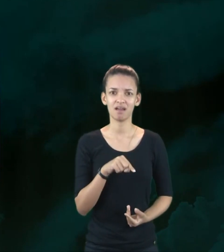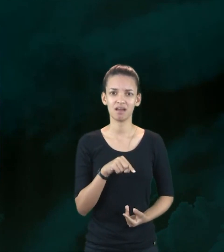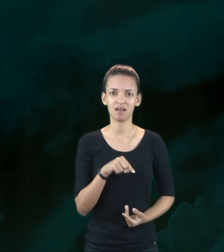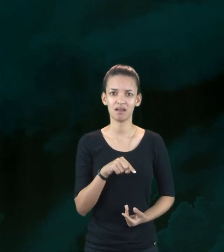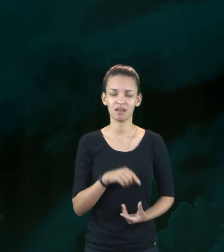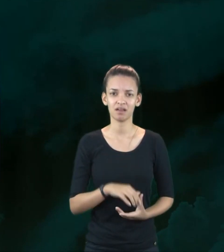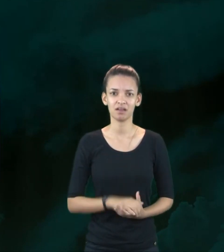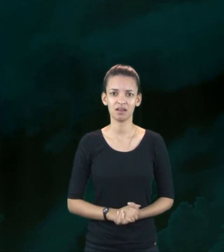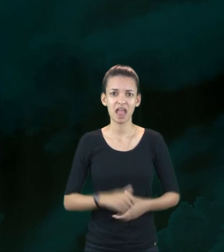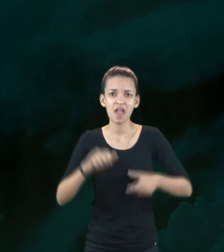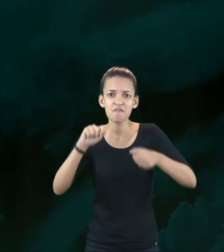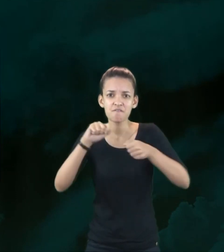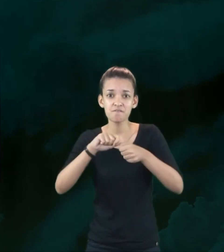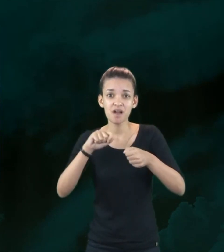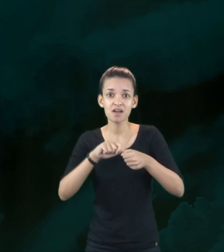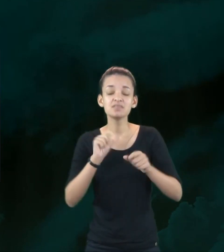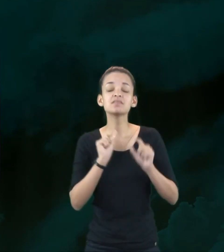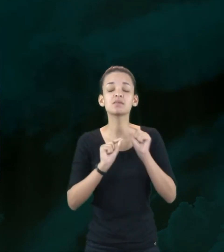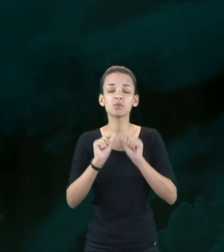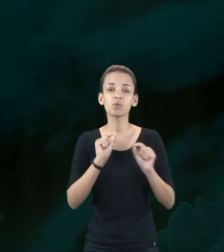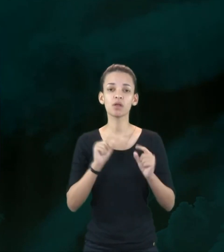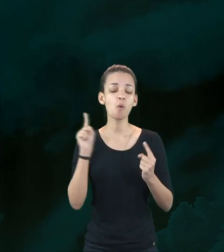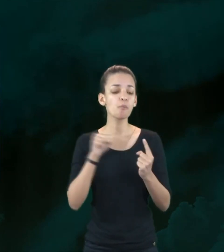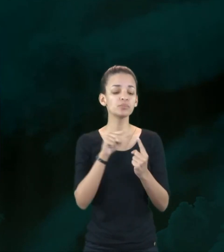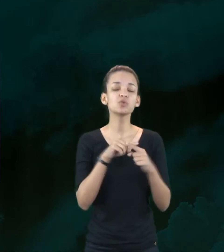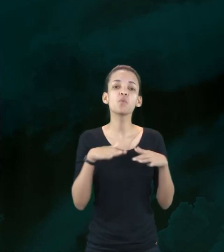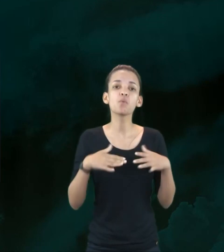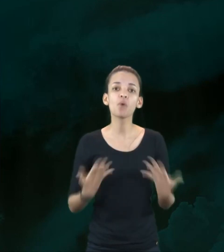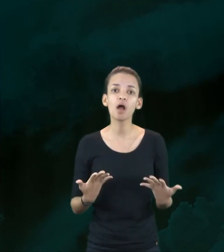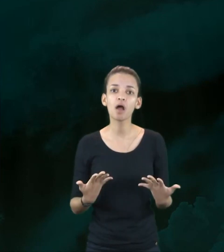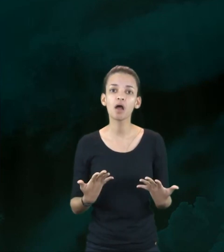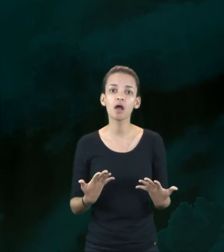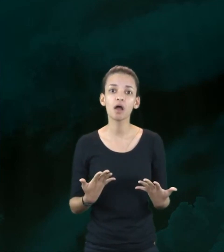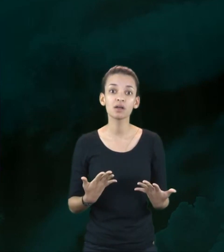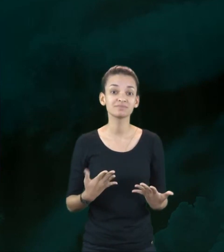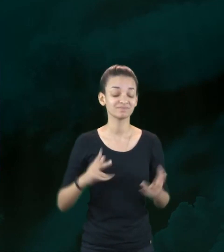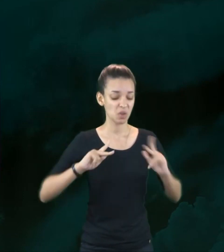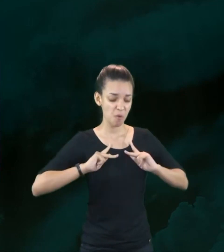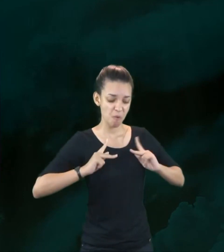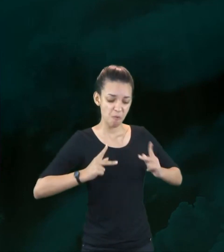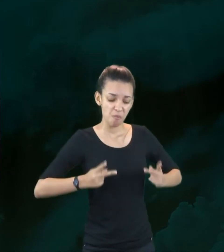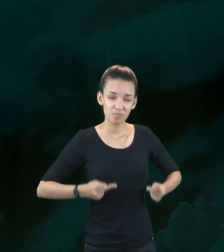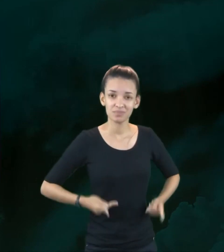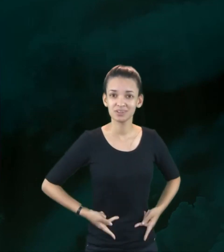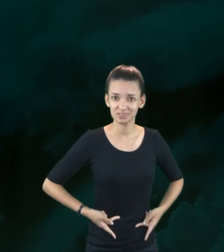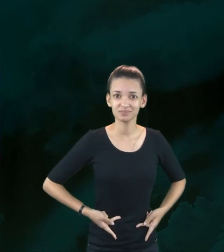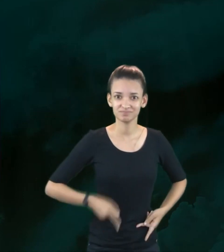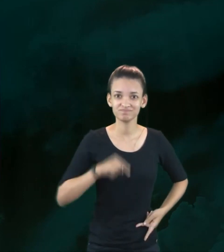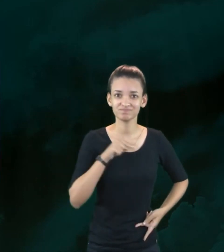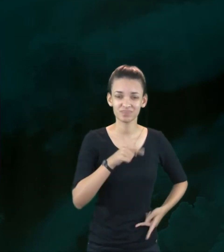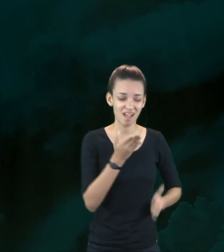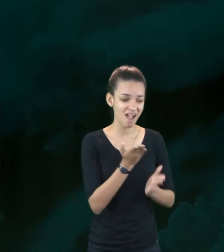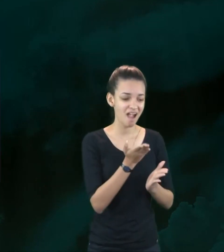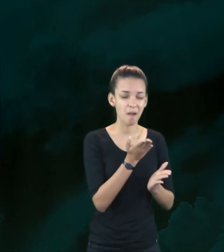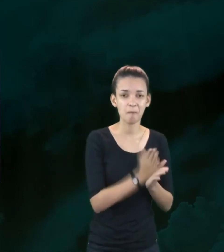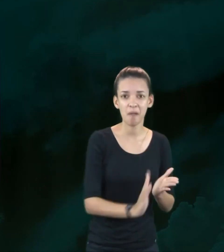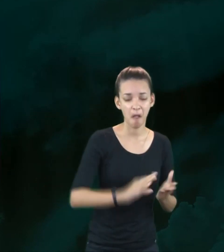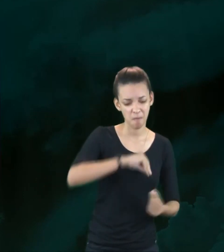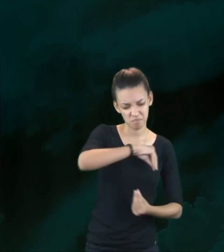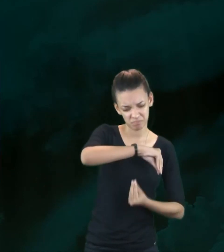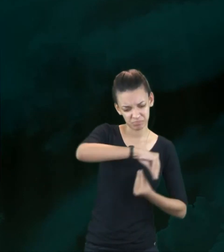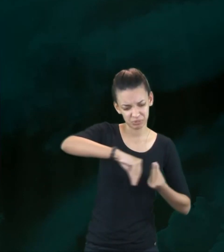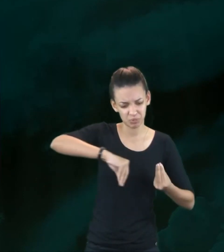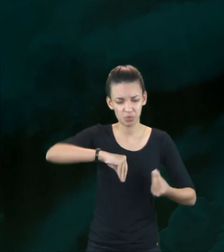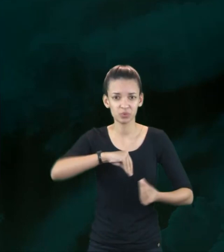tornar a raça humana impura, tornar a raça humana imprestável